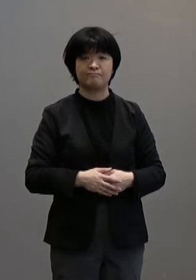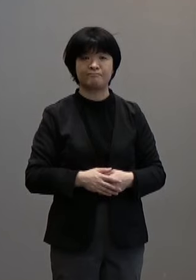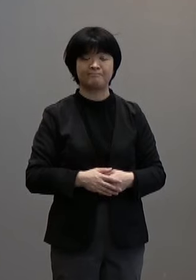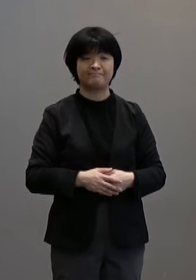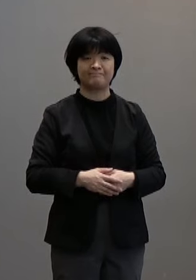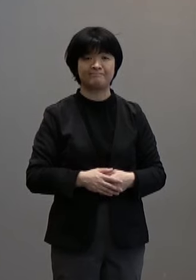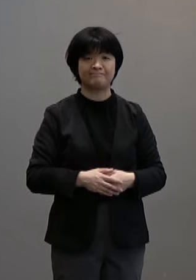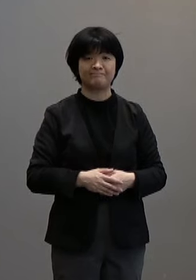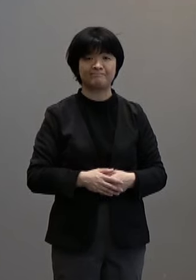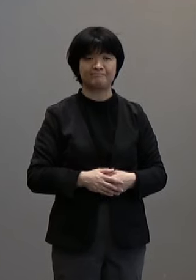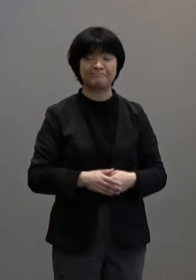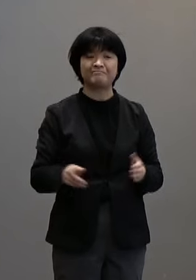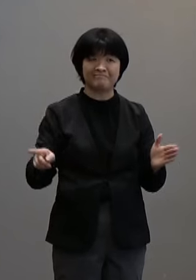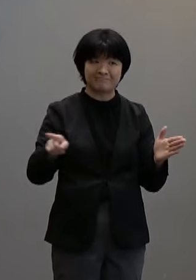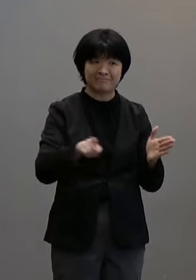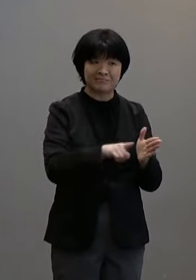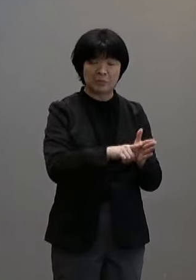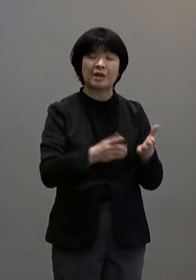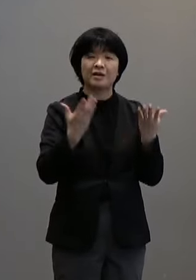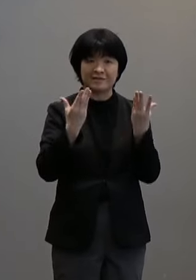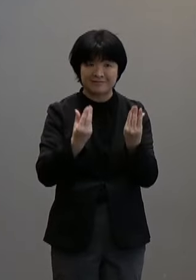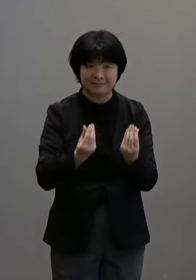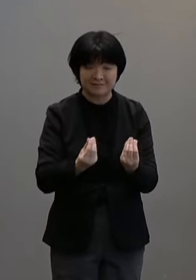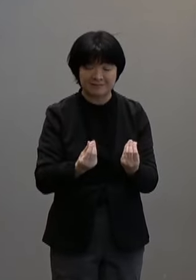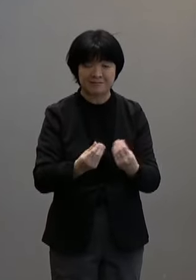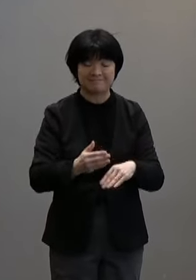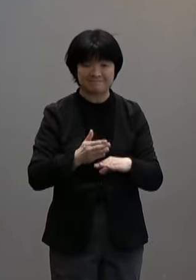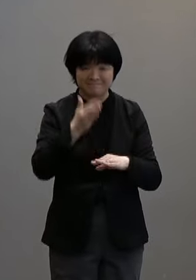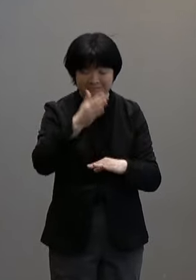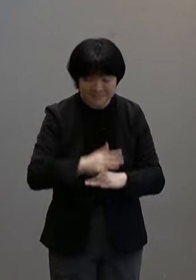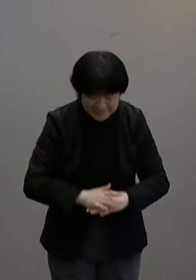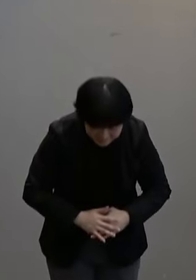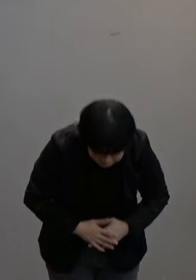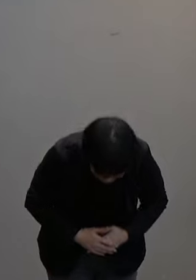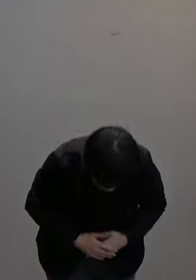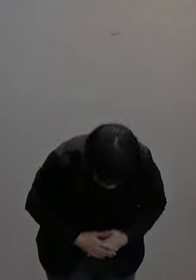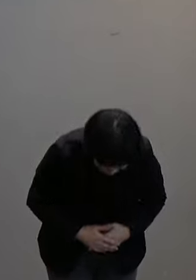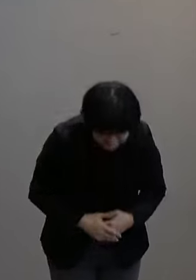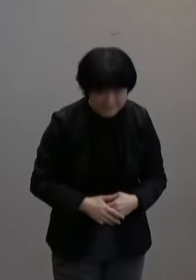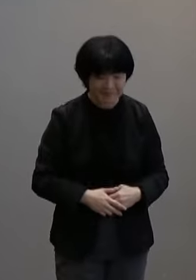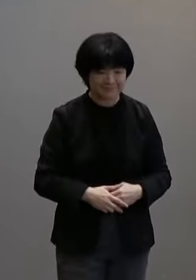ければ、以上で定例記者会見を終了します。ありがとうございました。 ありがとうございました。